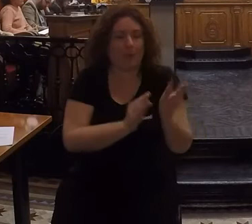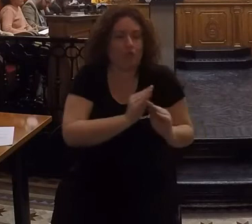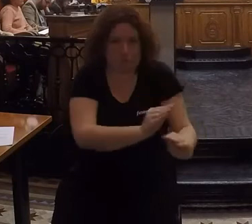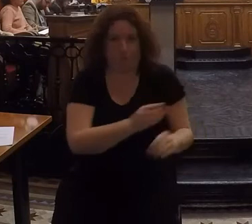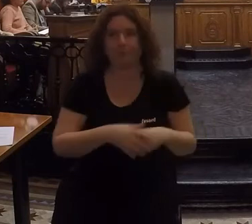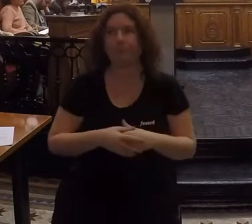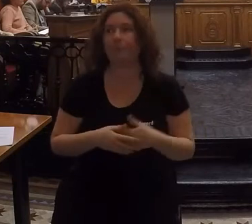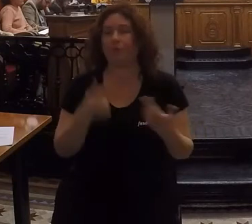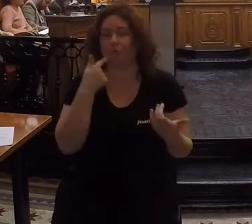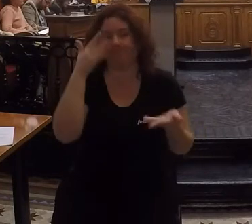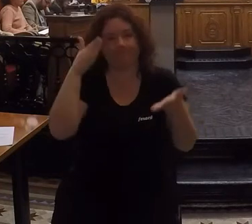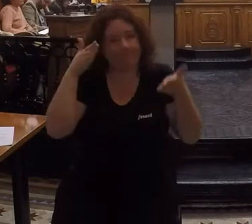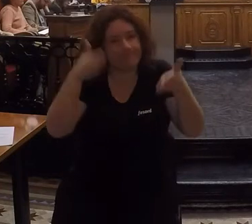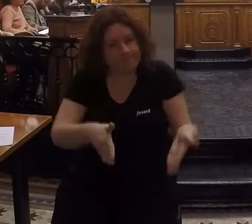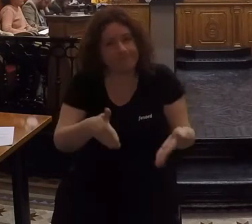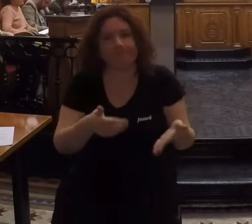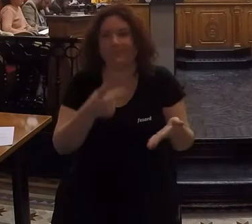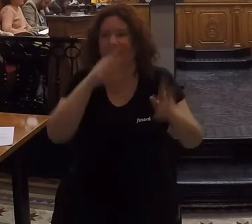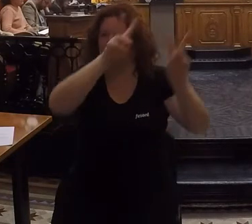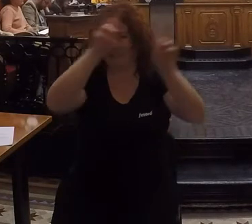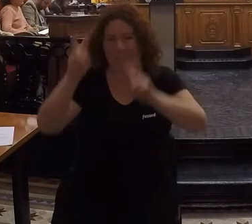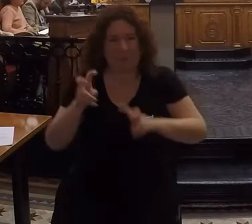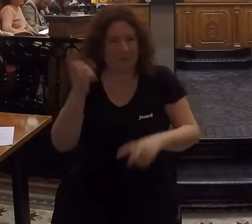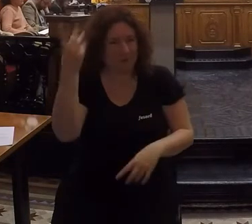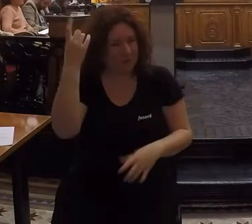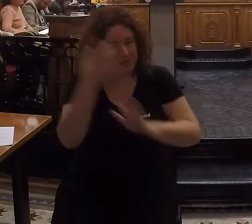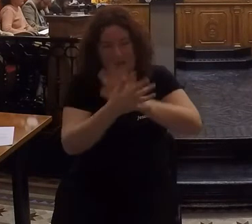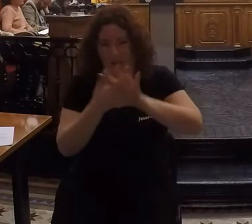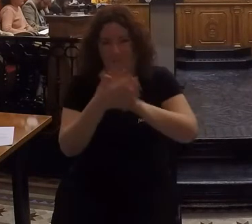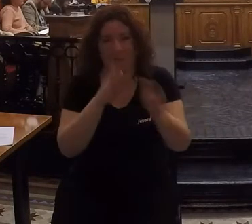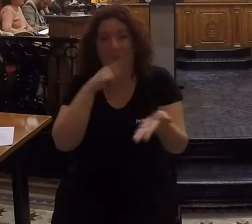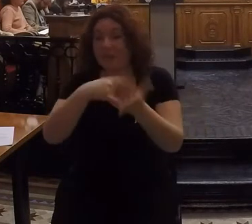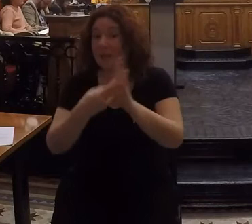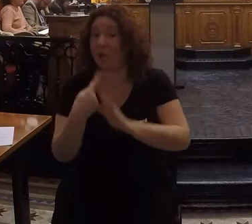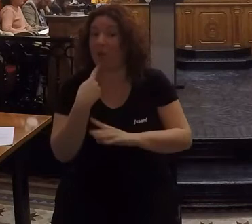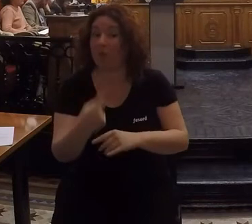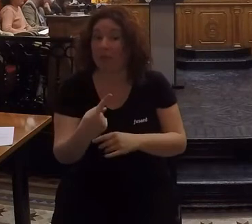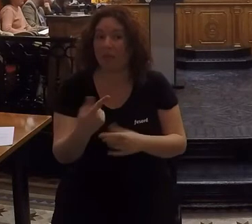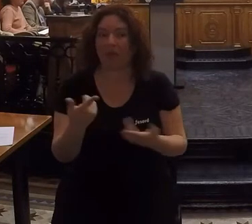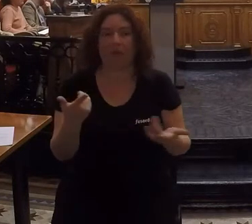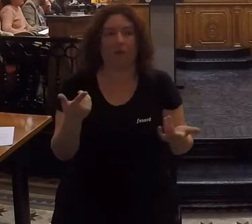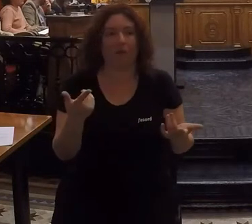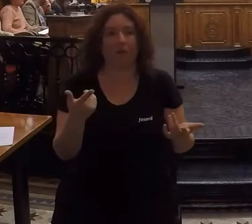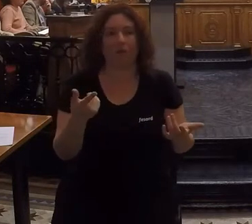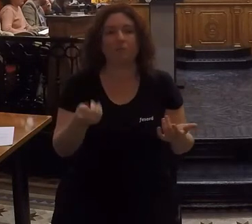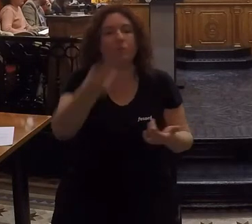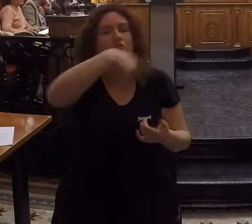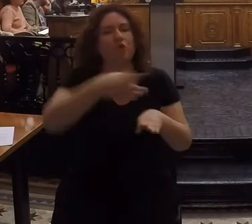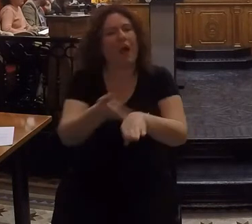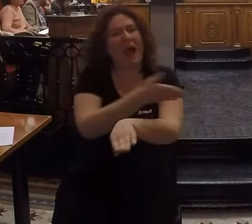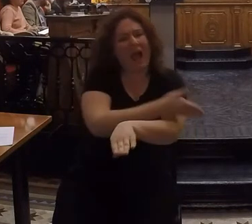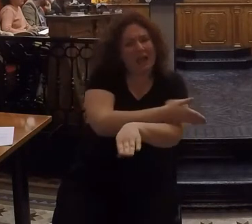centra usted en cuestiones irrelevantes. El técnico no dice que no se refiere a lo que ustedes han hecho